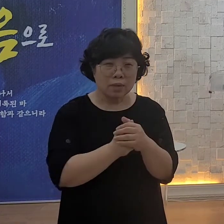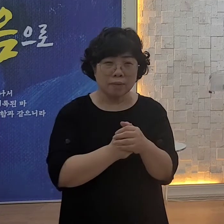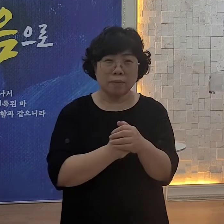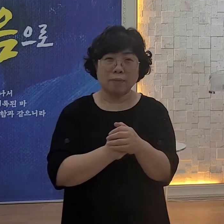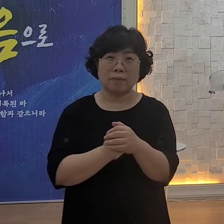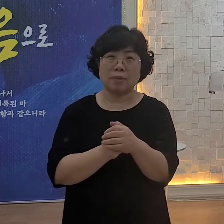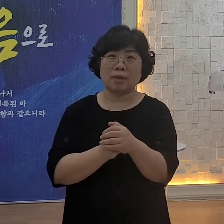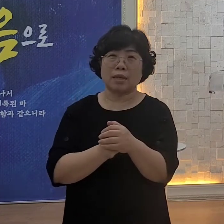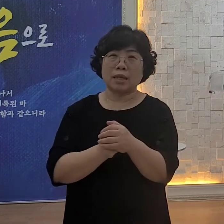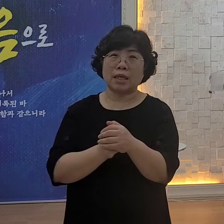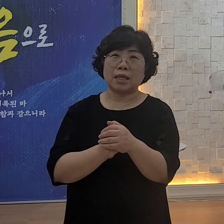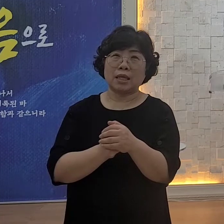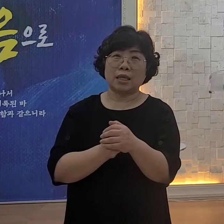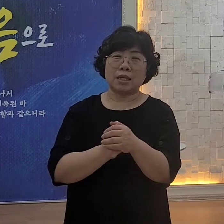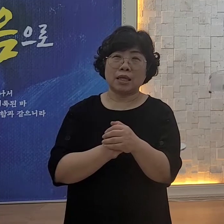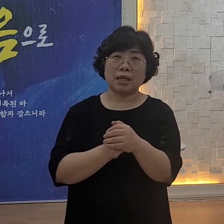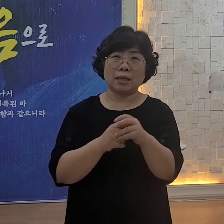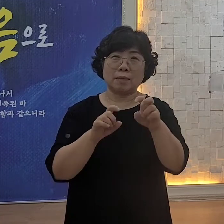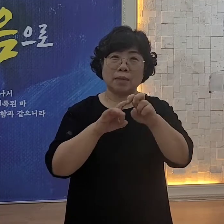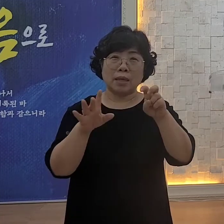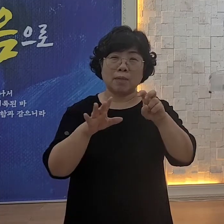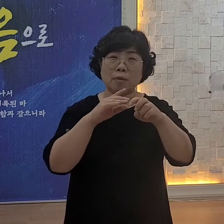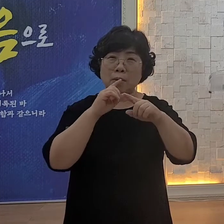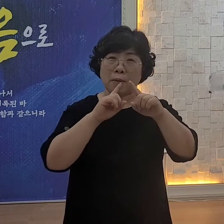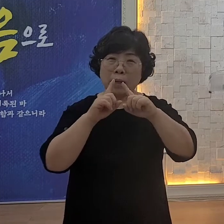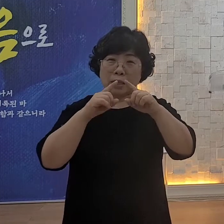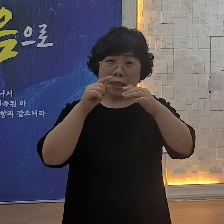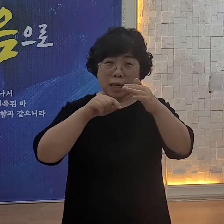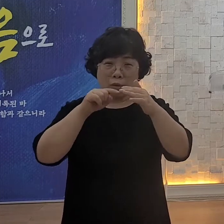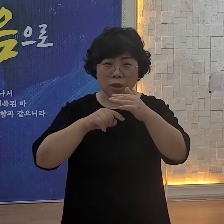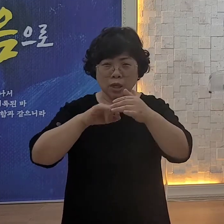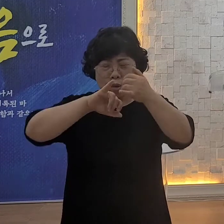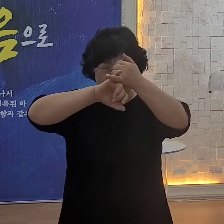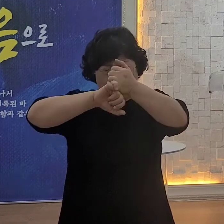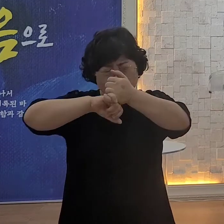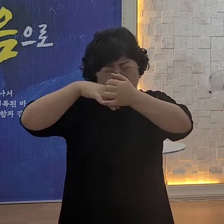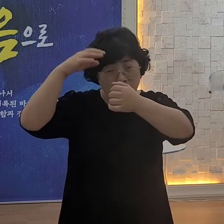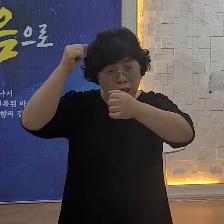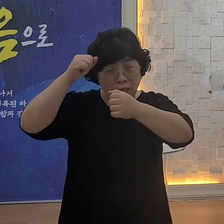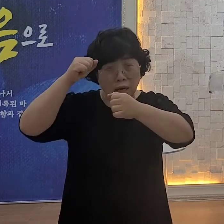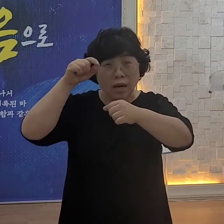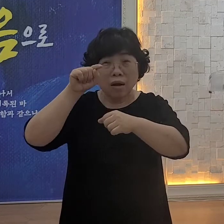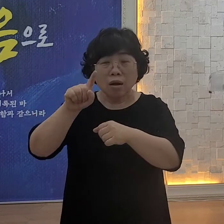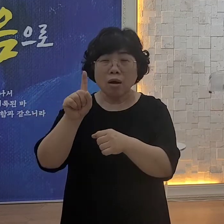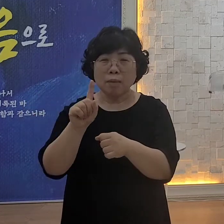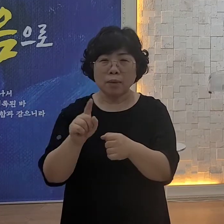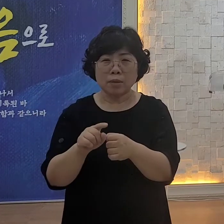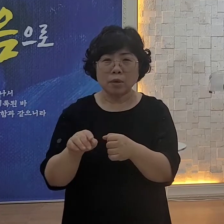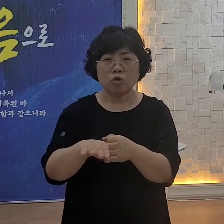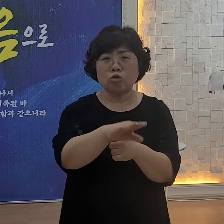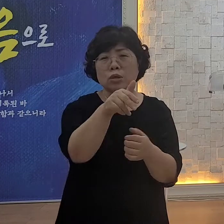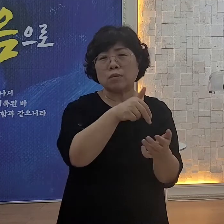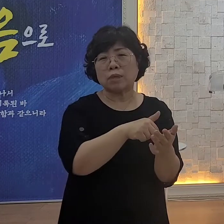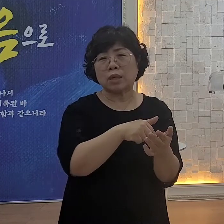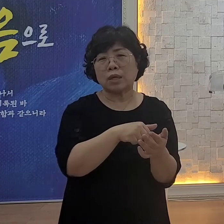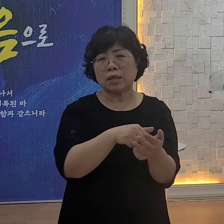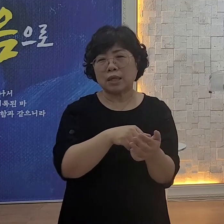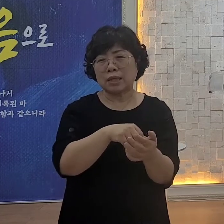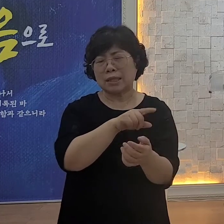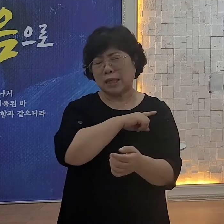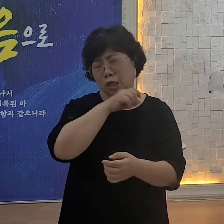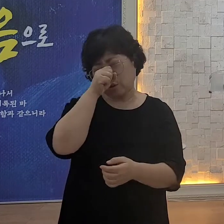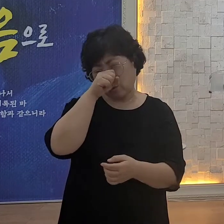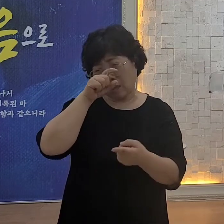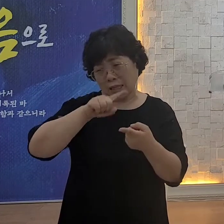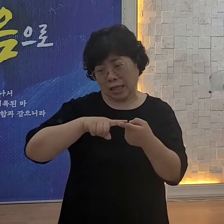이 말씀에서 우리가 꼭 기억해야 될 게 뭐냐. 우리는 뭐가 가장 좋은 것인지를 잘 모른다는 것을 이해하셔야